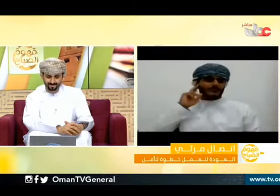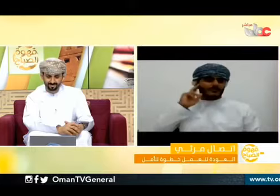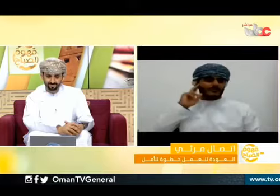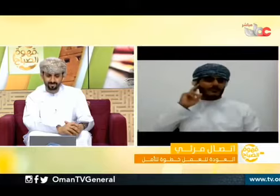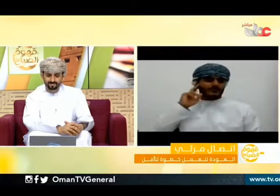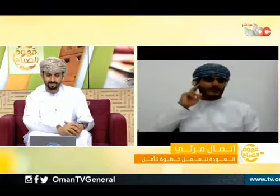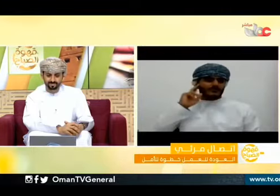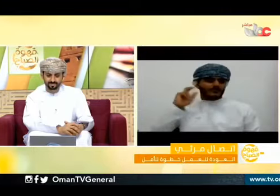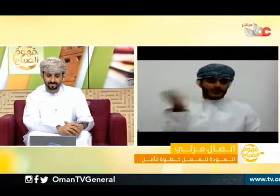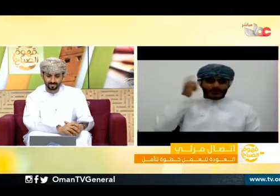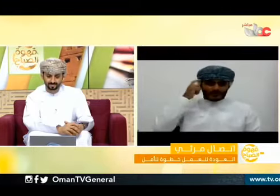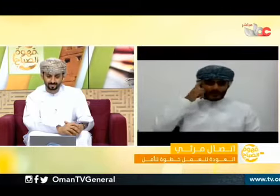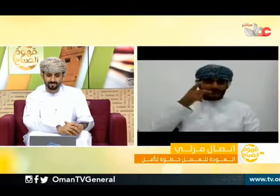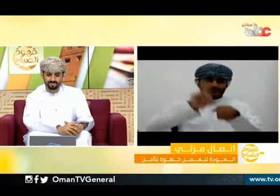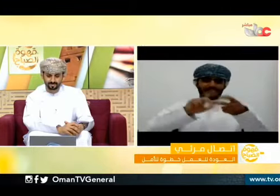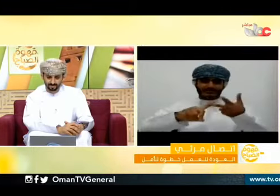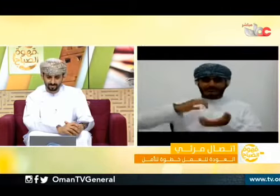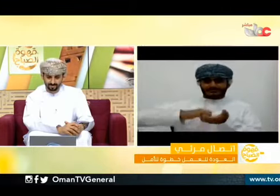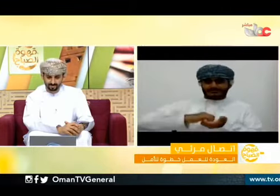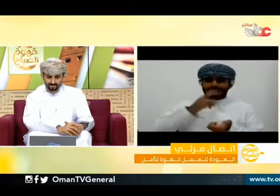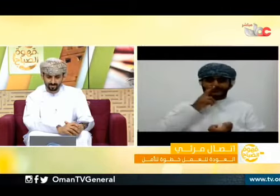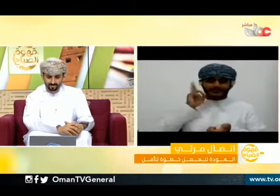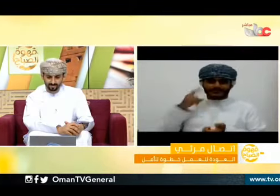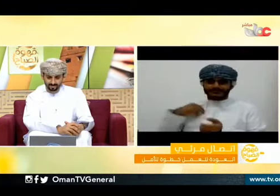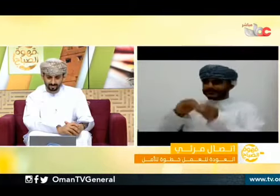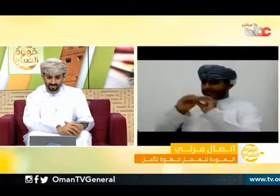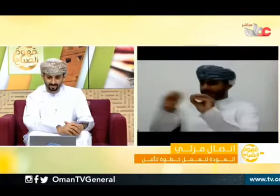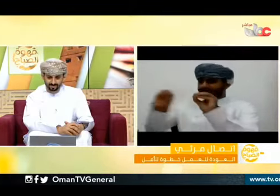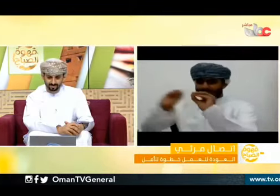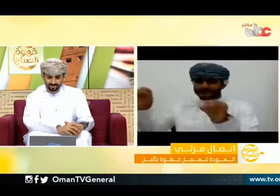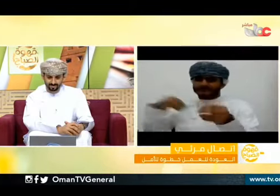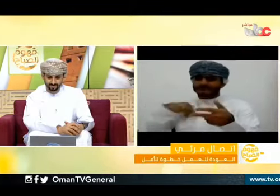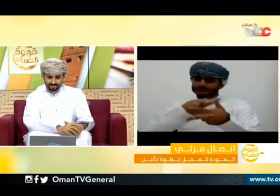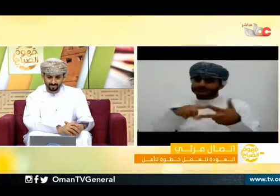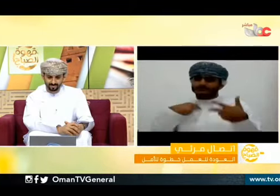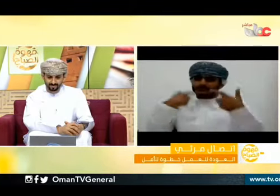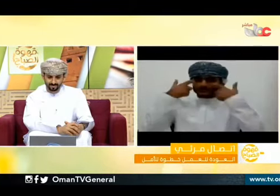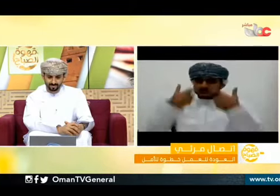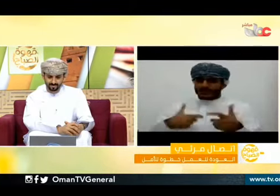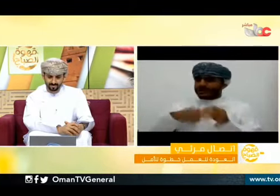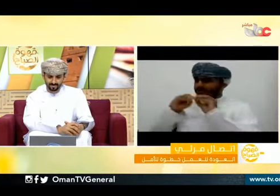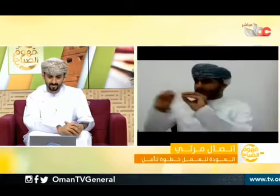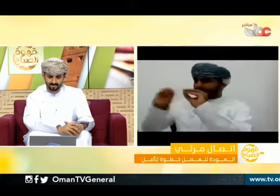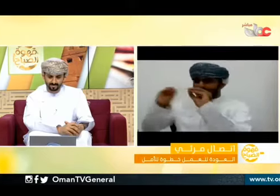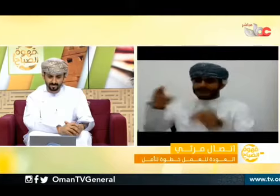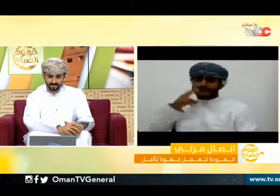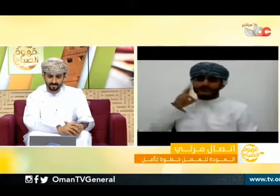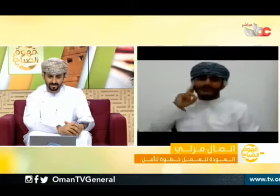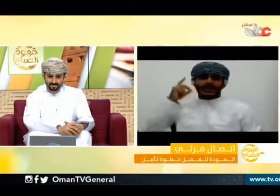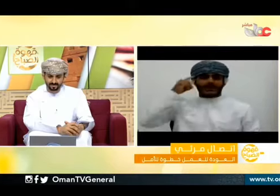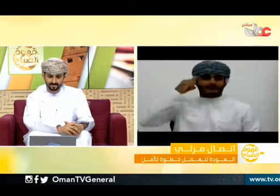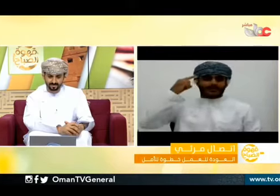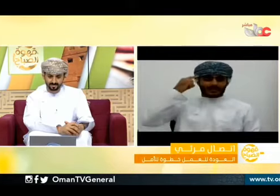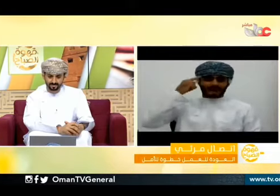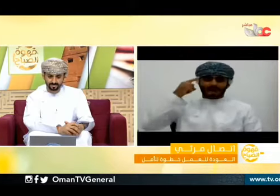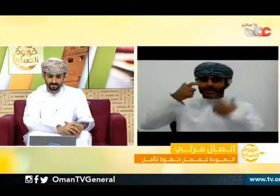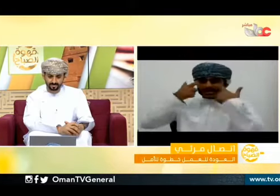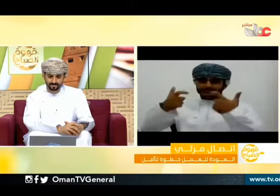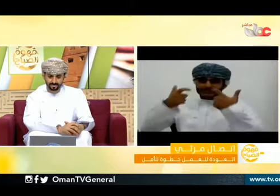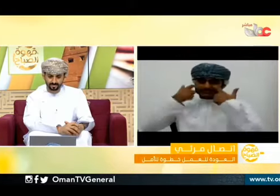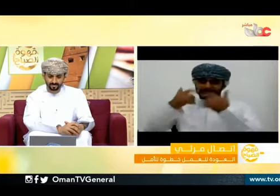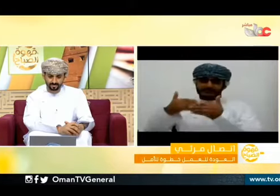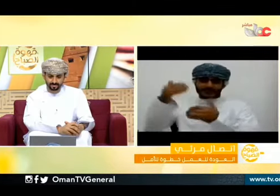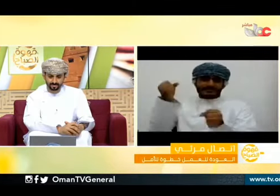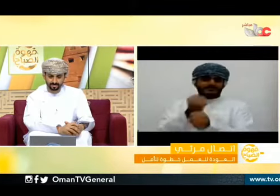المترجمة بشكل يومي للأشخاص الصم، والبيانات والقرارات التي تصدر عن اللجنة العليا، وأيضا أن أنا